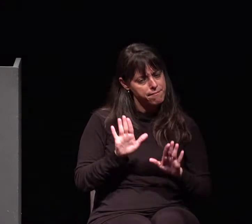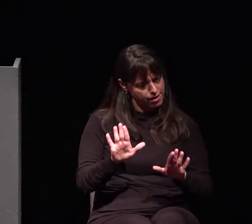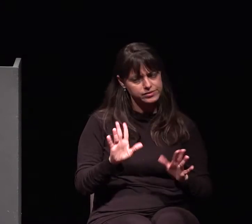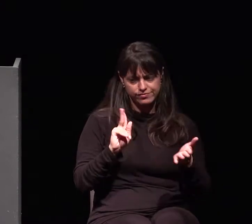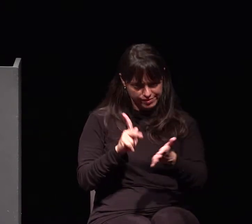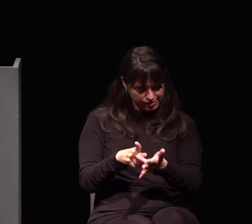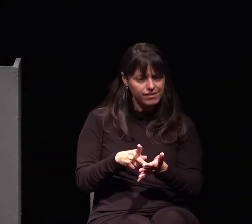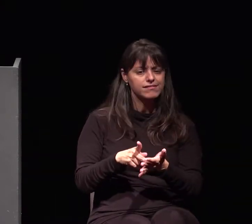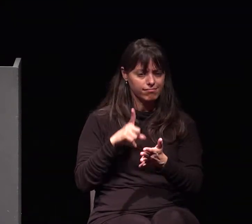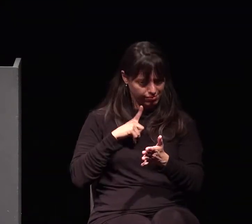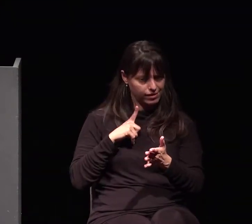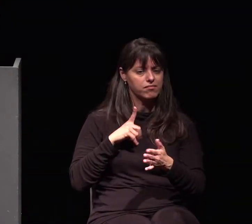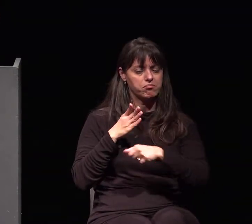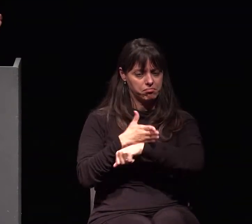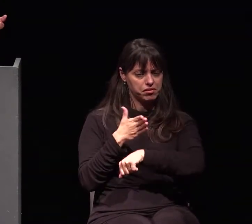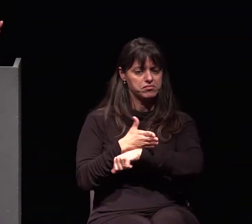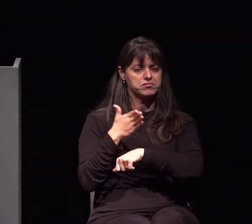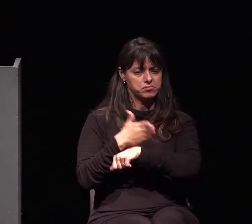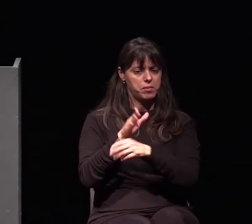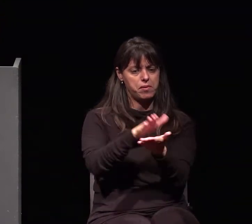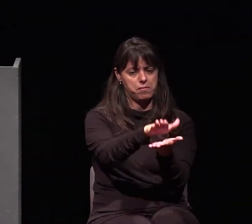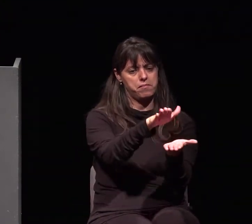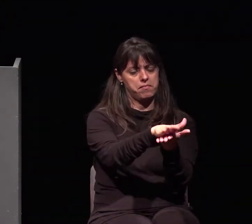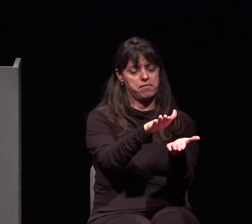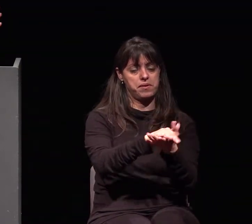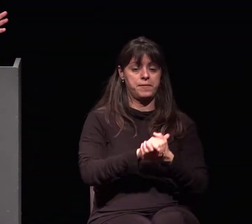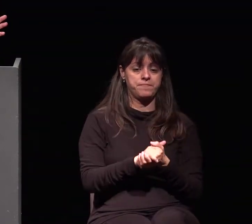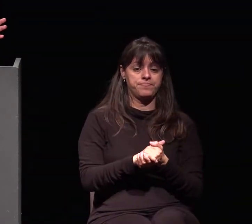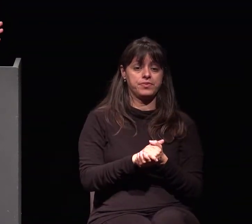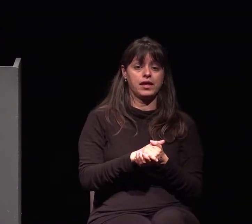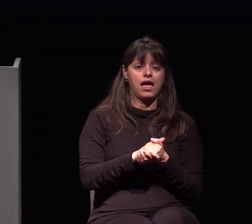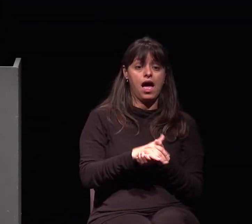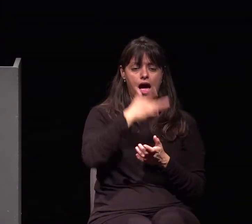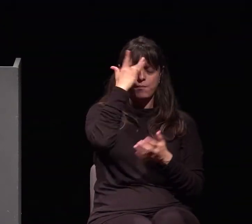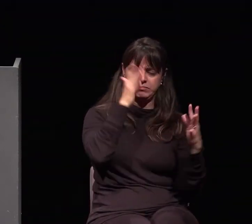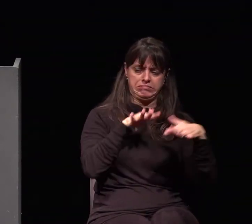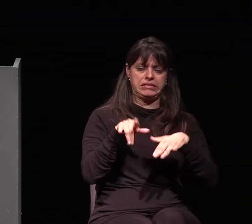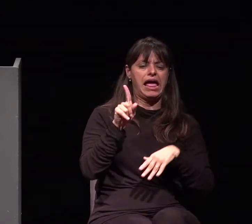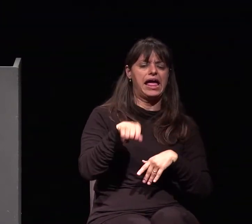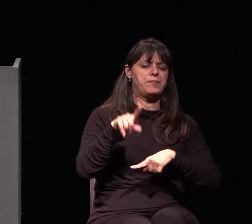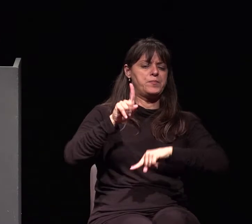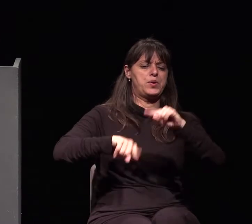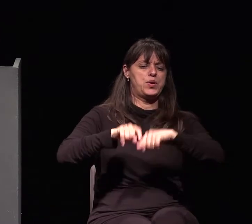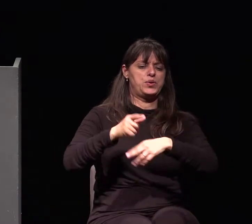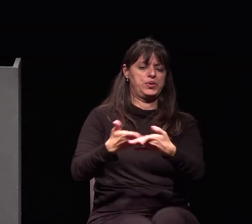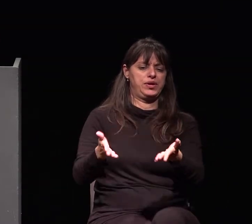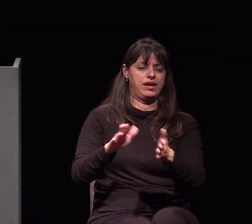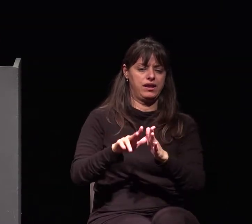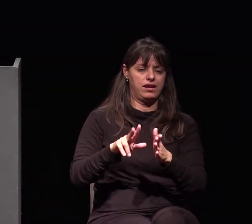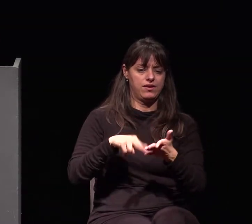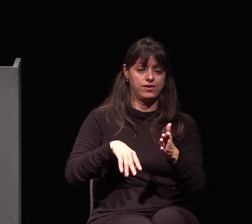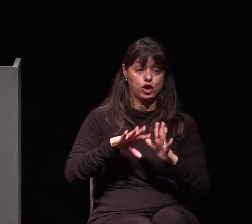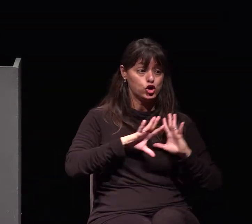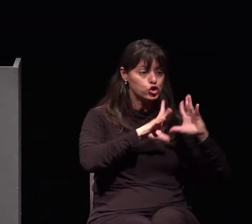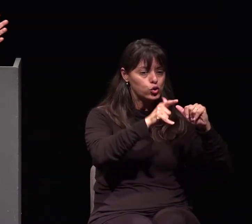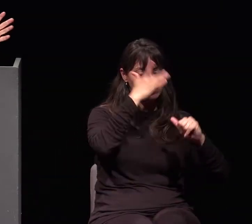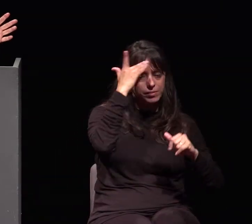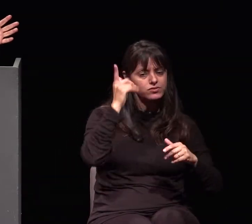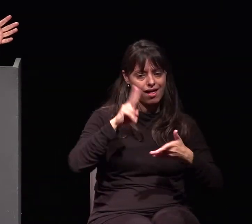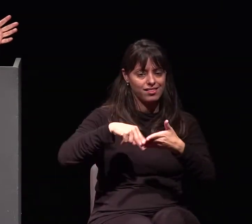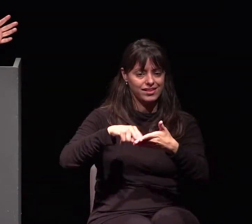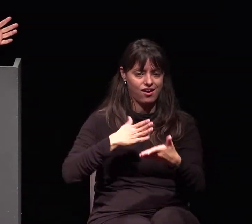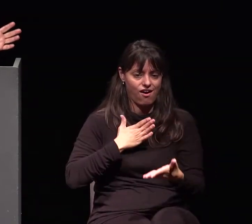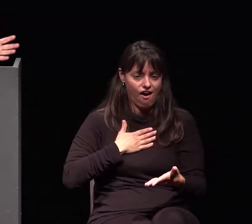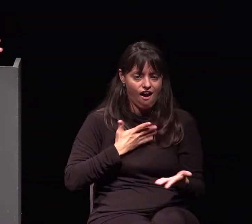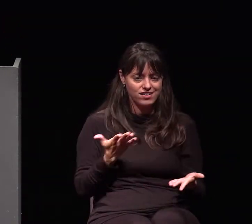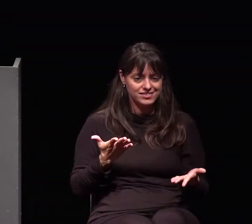parte. E ela, como ela era considerada pornográfica, a gente até todo mundo lia os livros dela, porque todo mundo gosta